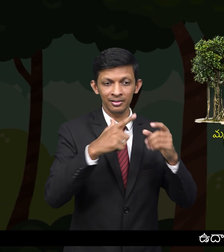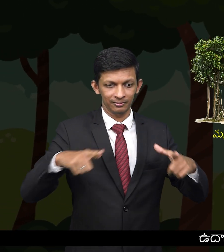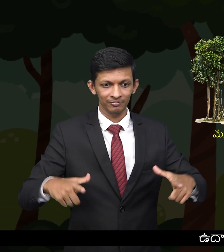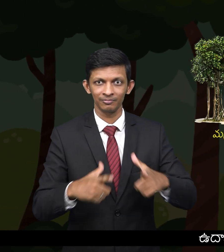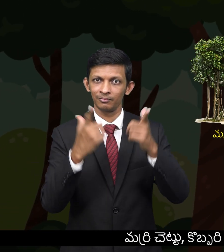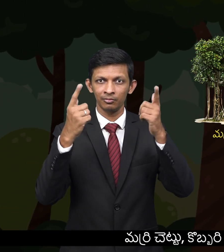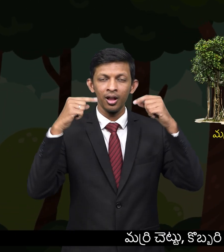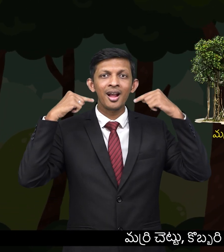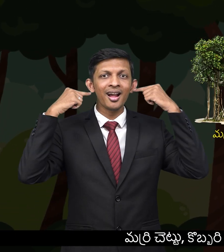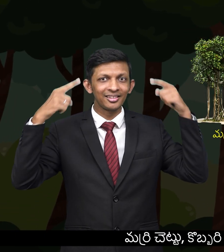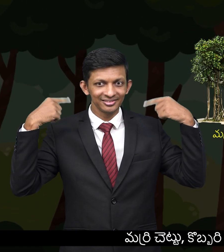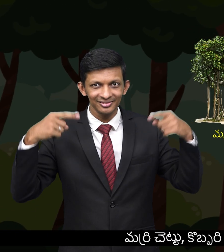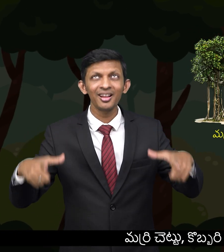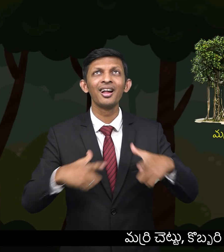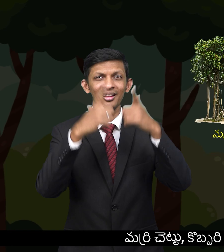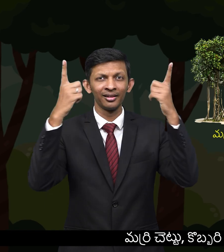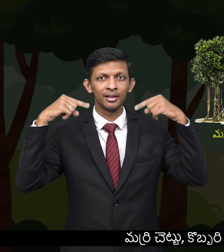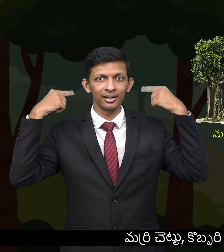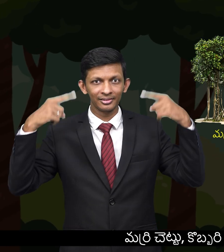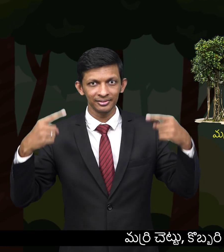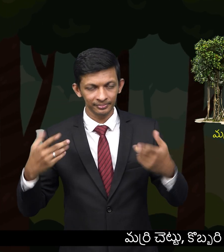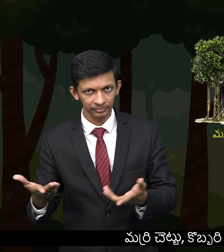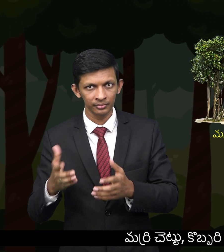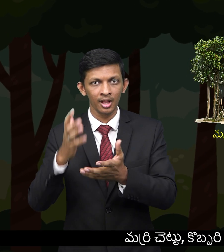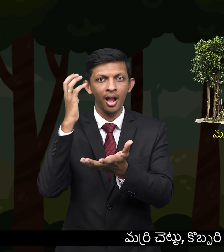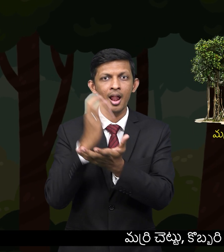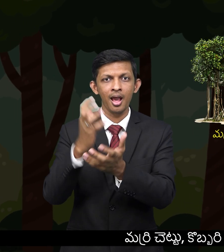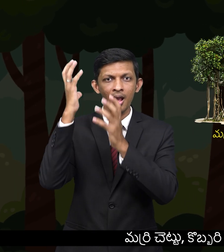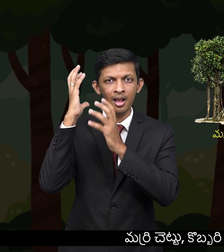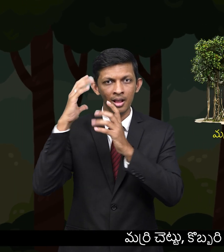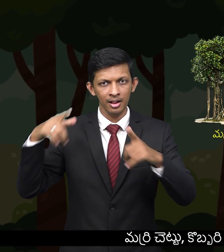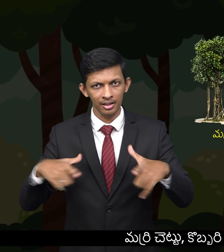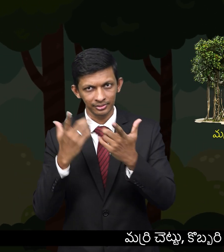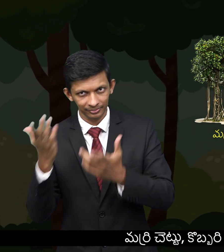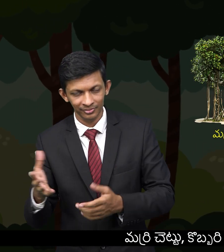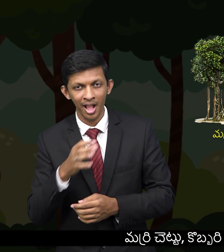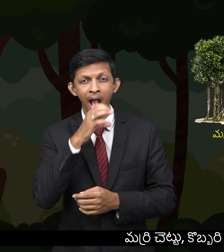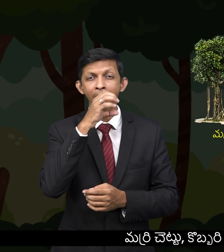ఉదాహరణ మర్రి చెట్టు, కొబ్బరి చెట్టు, మామిడి చెట్టు.